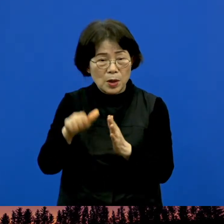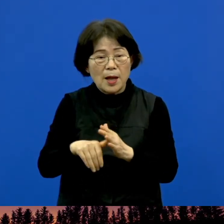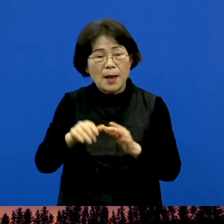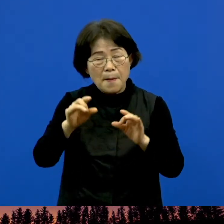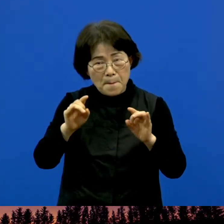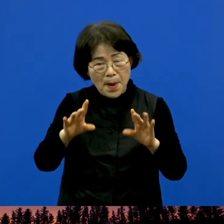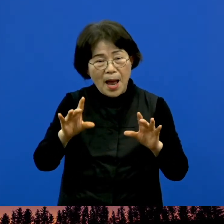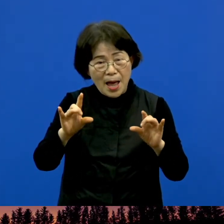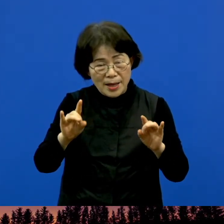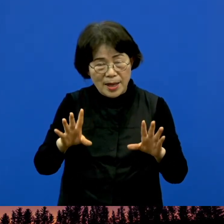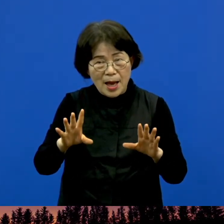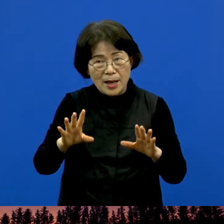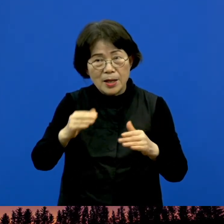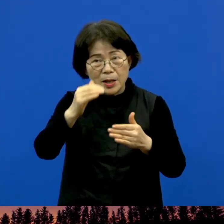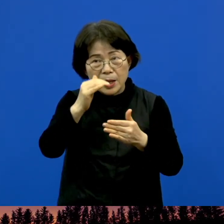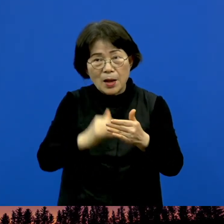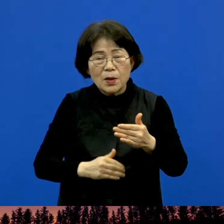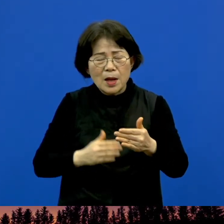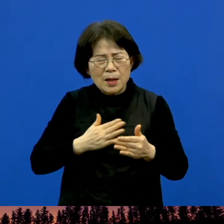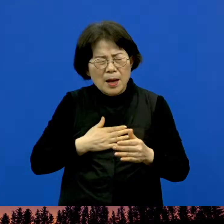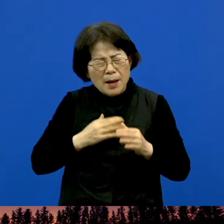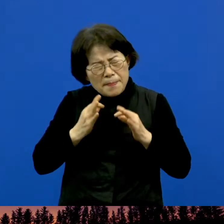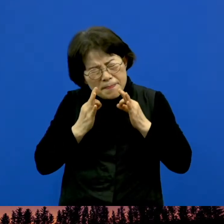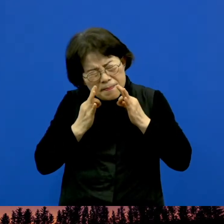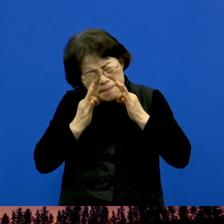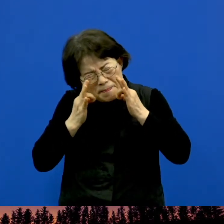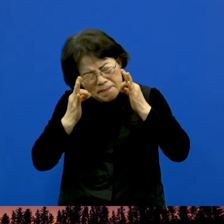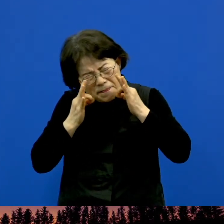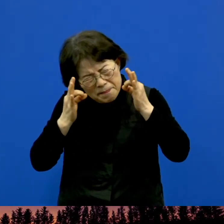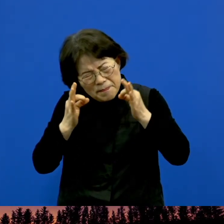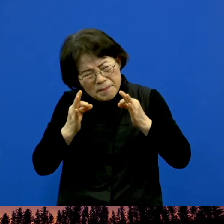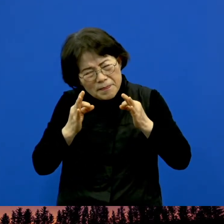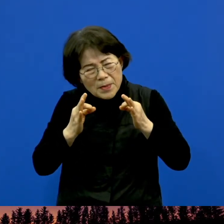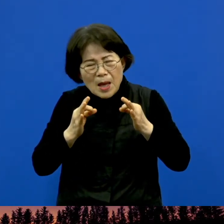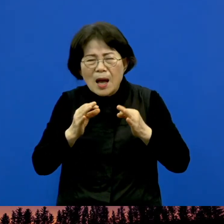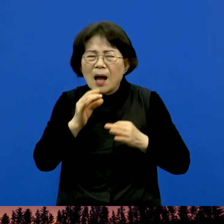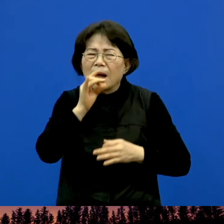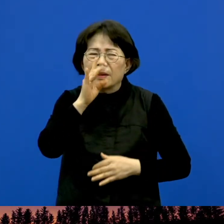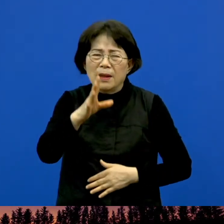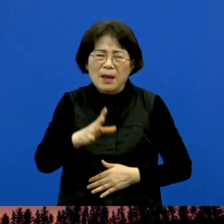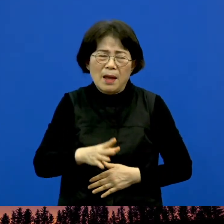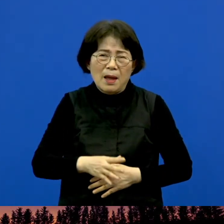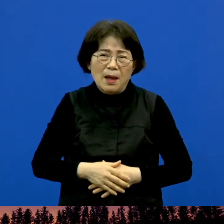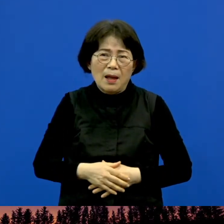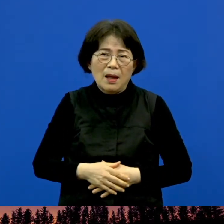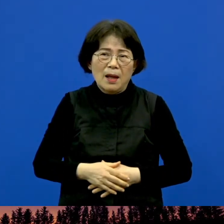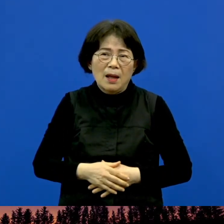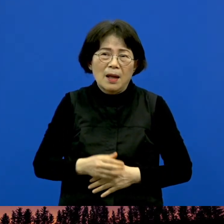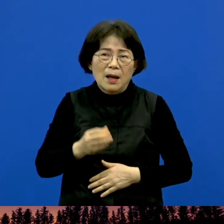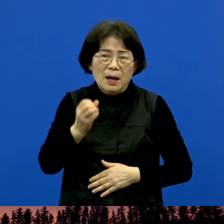느껴요. 아무리 하려고 해도 지어져도 안 나올 때가 있어요. 그냥